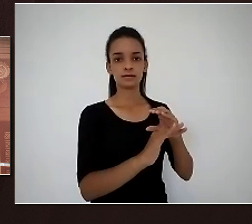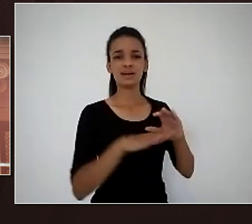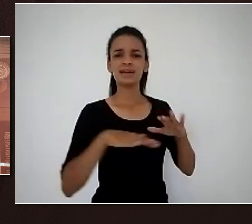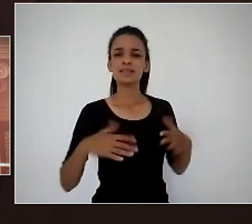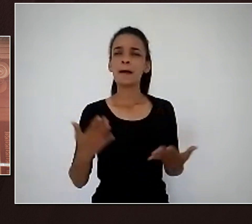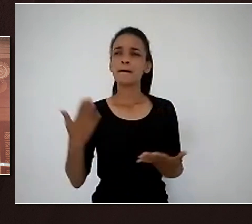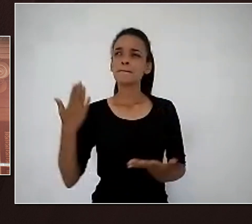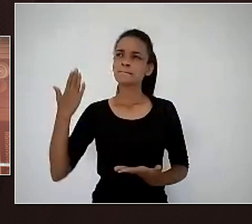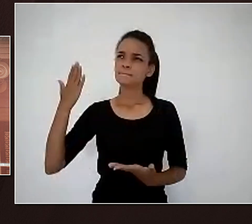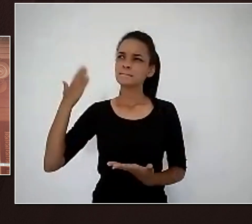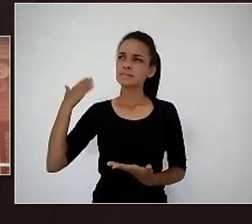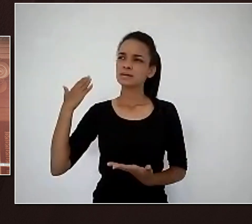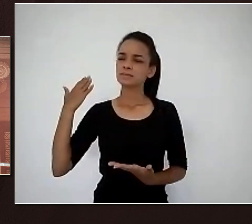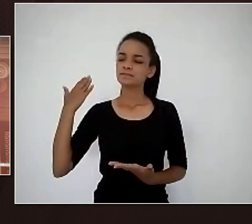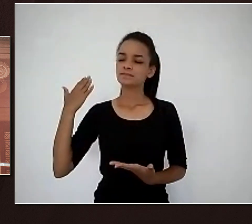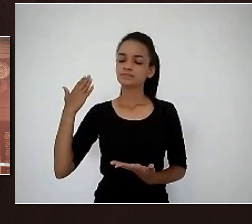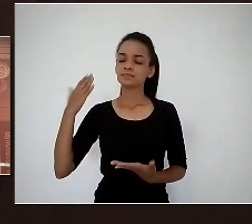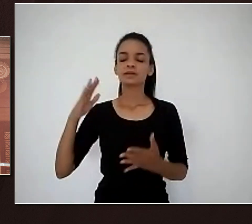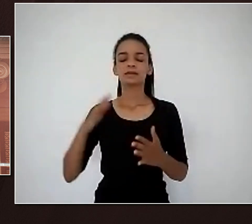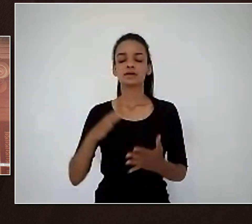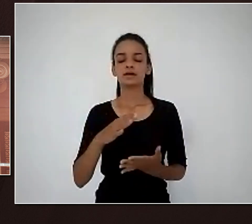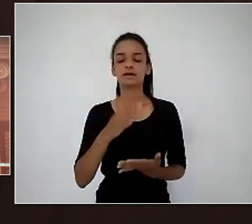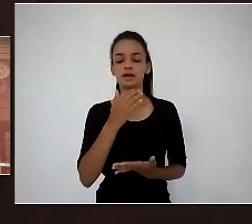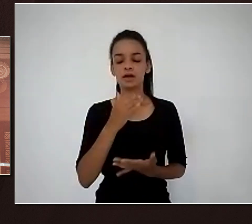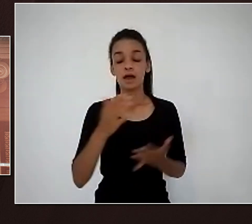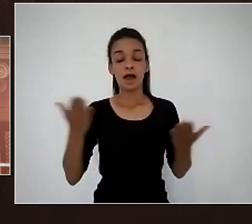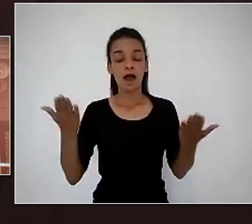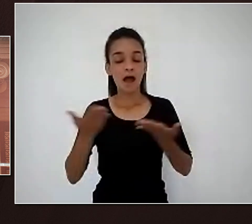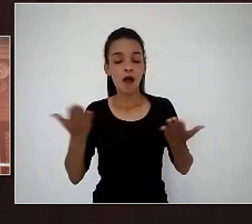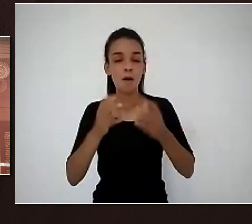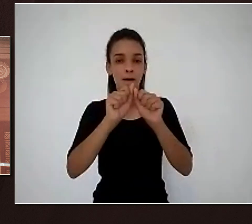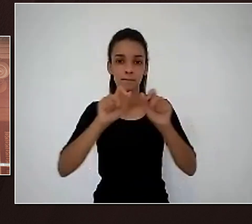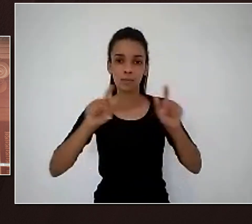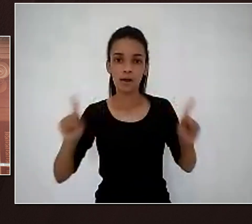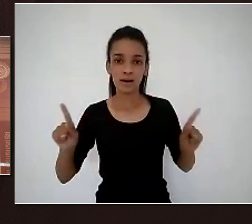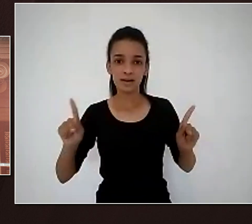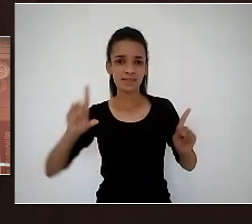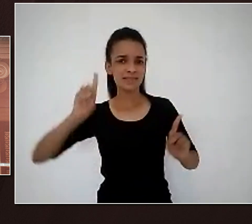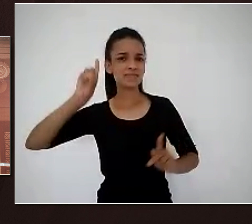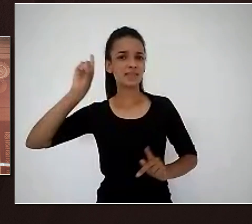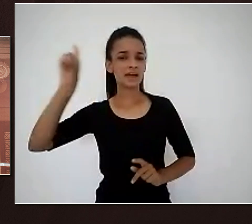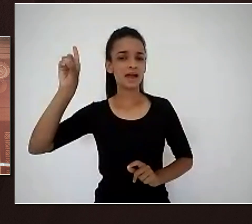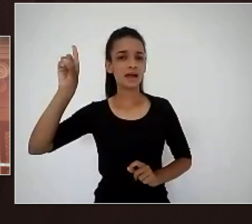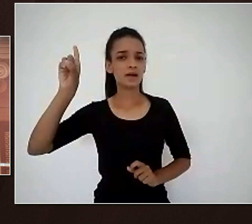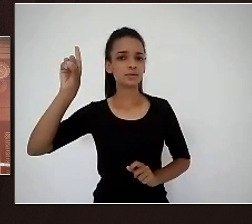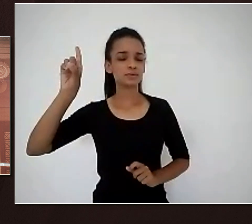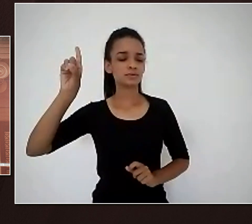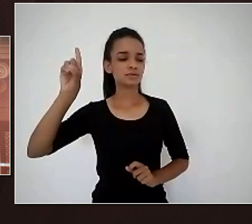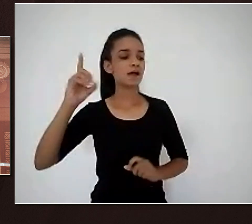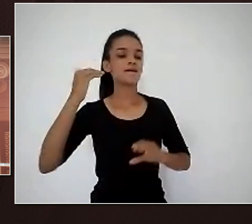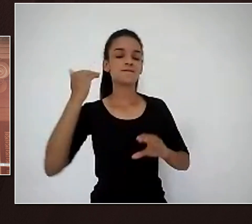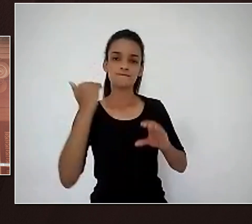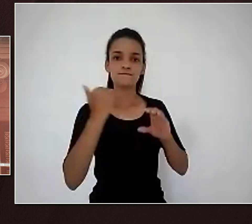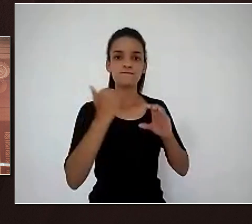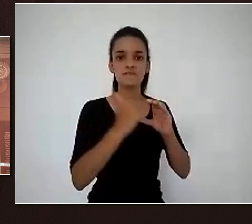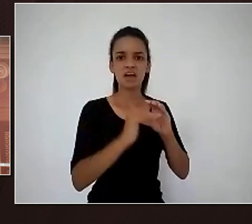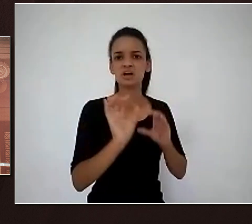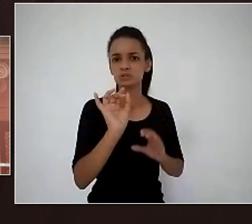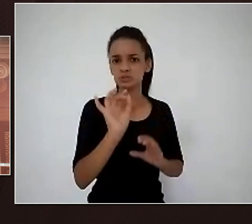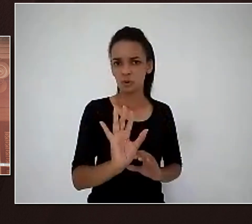Senhor não dá valor para o que é meramente oficial, e sim, Ele quer ver